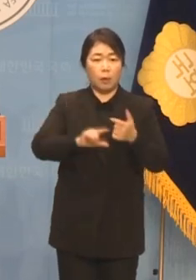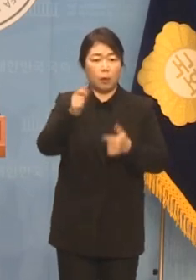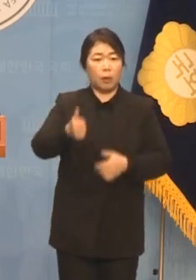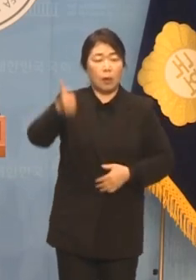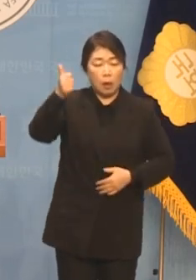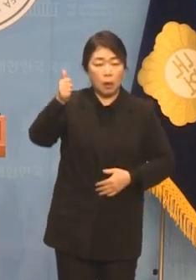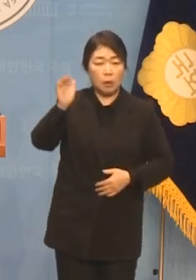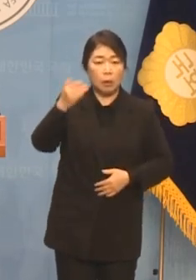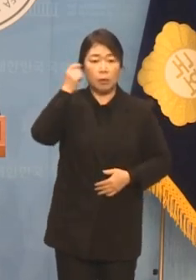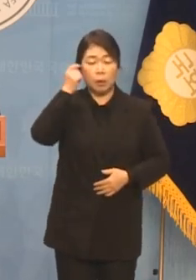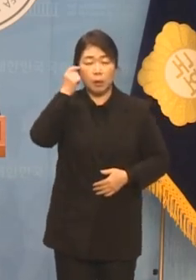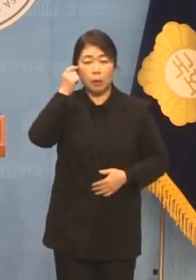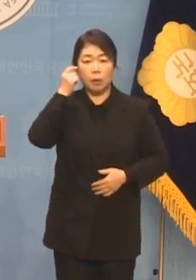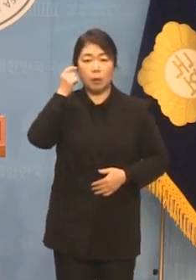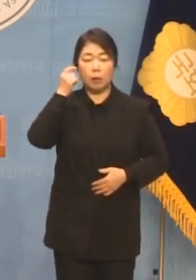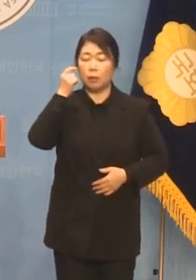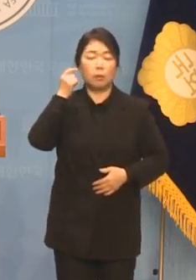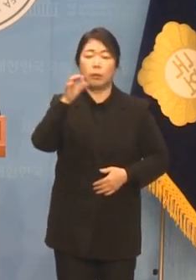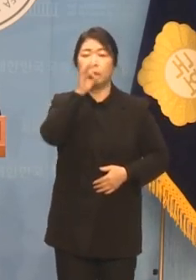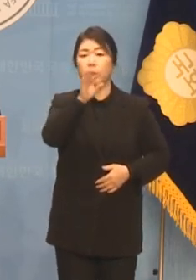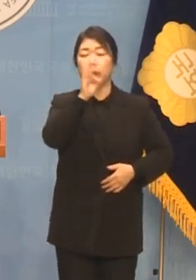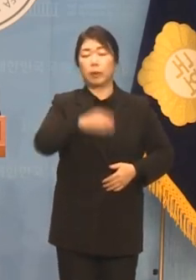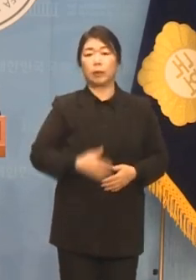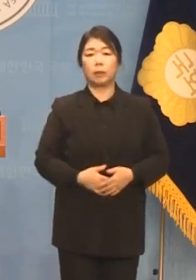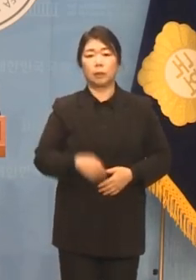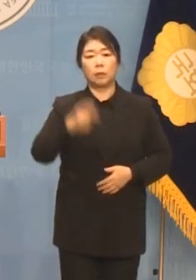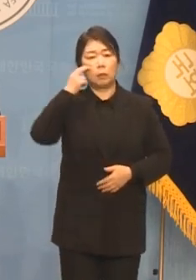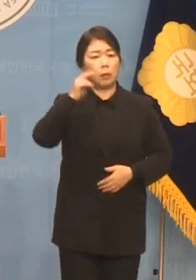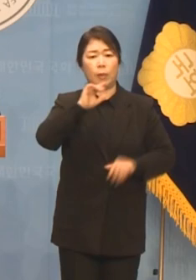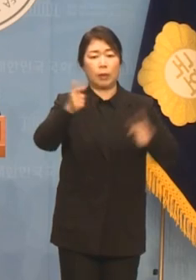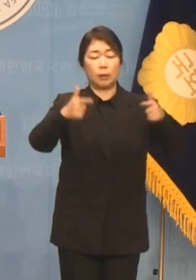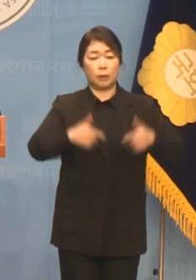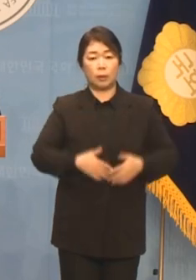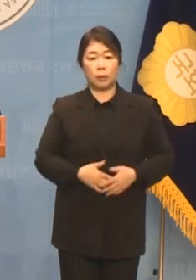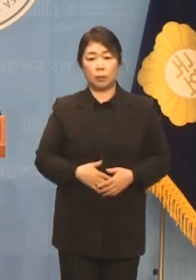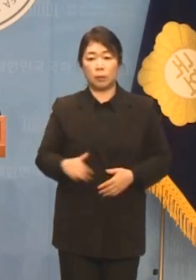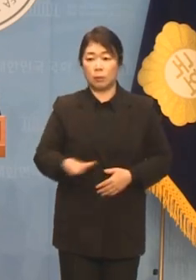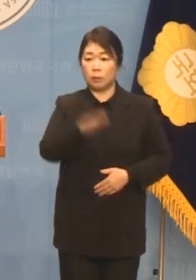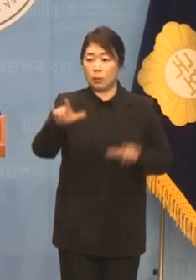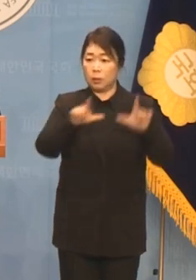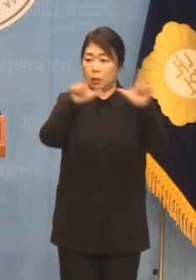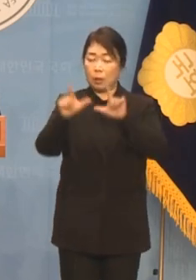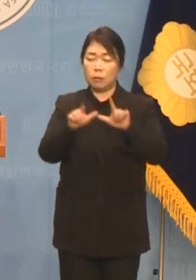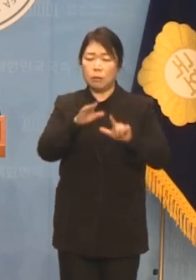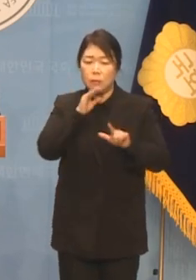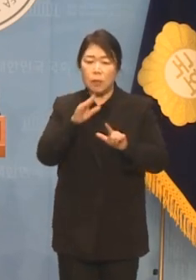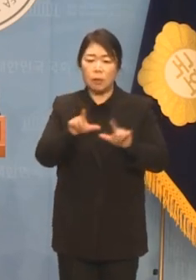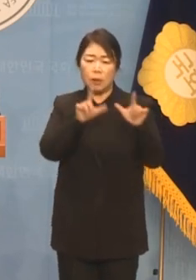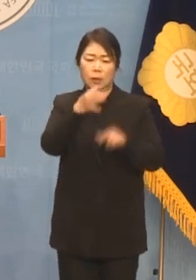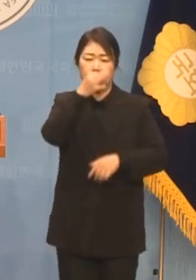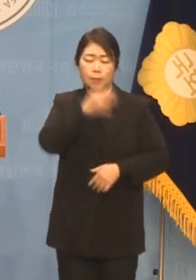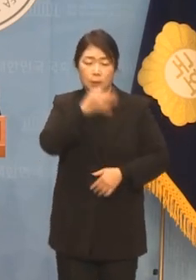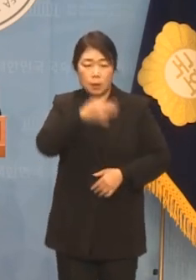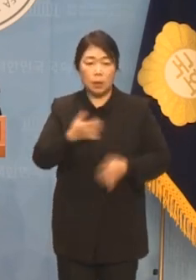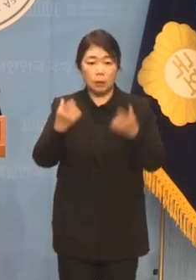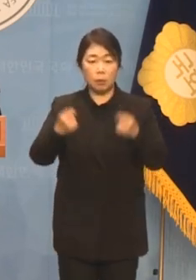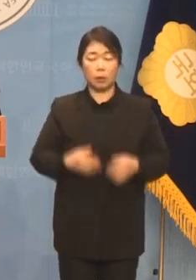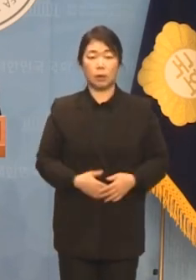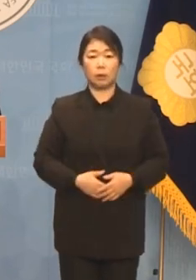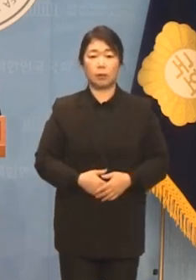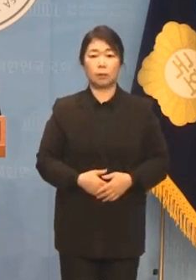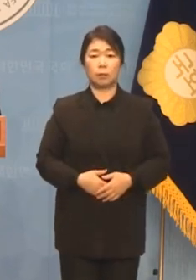수 있는 농담이 아닙니다 그야말로 처절한 다큐 그 자체입니다